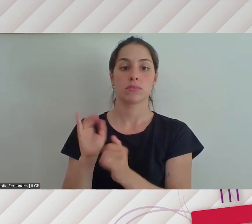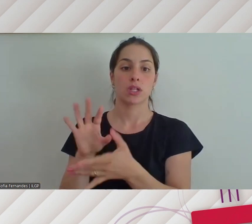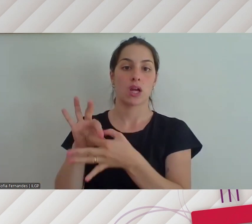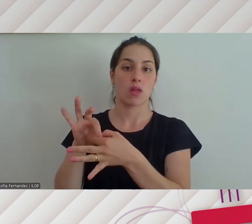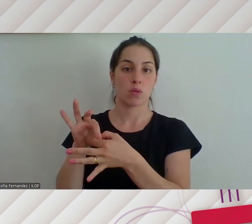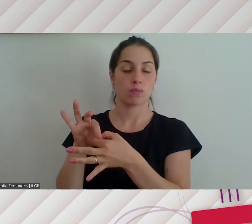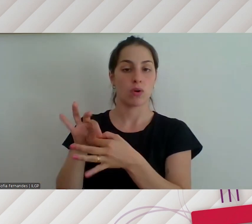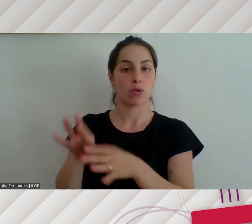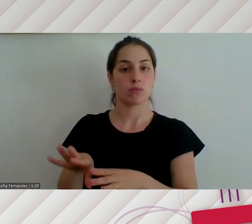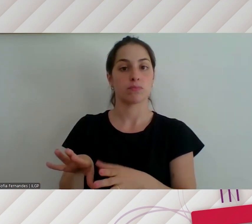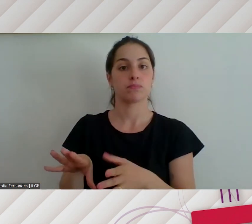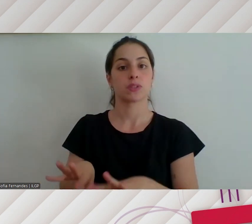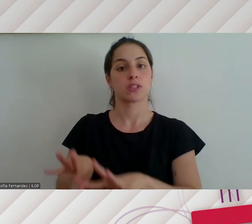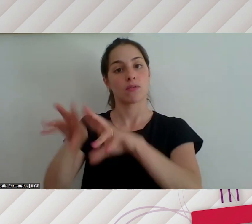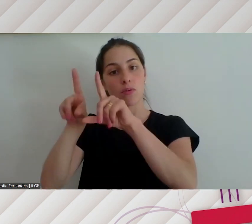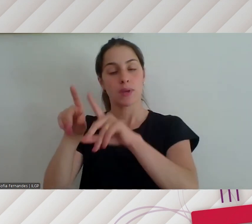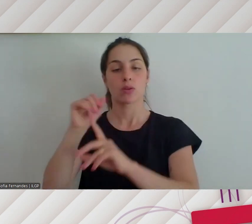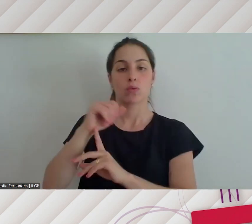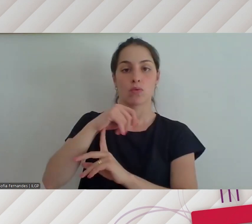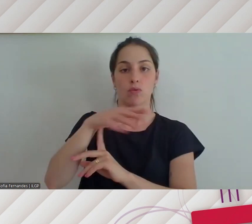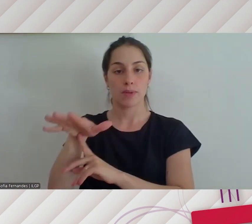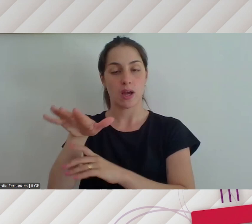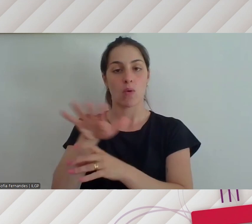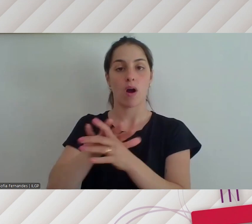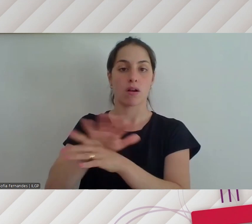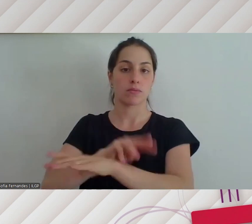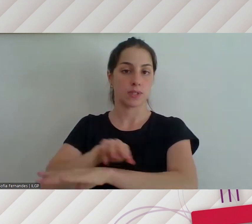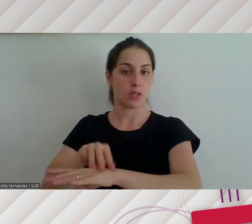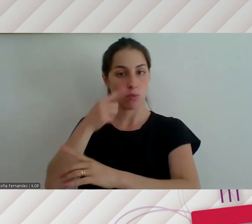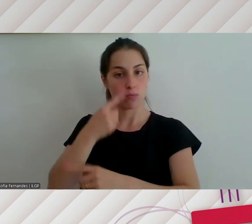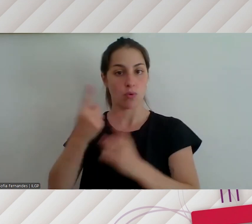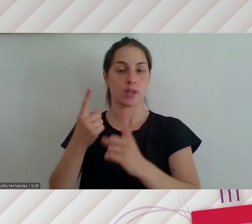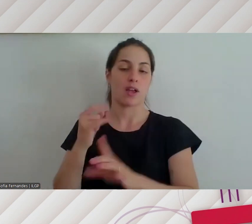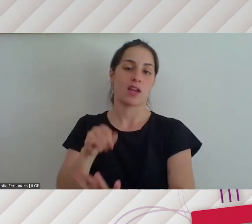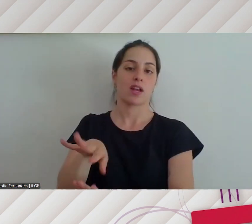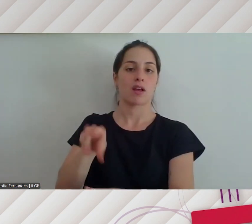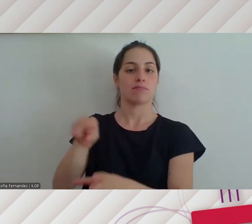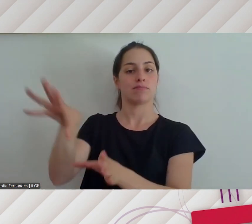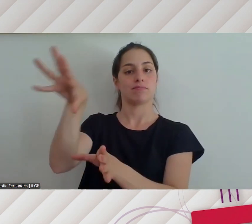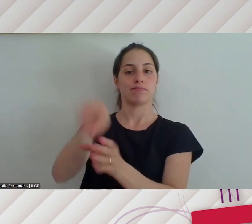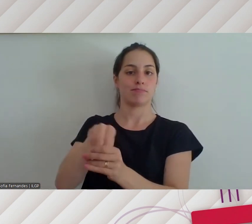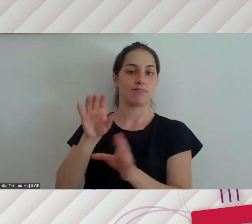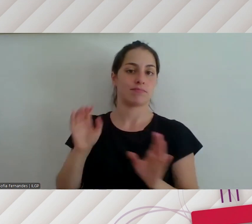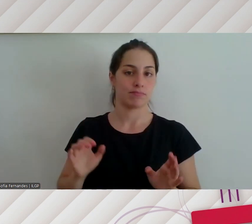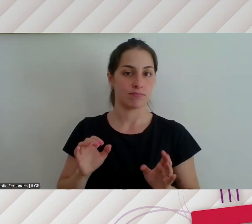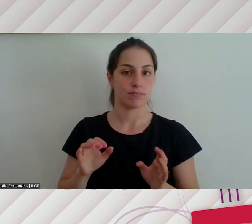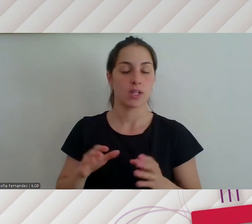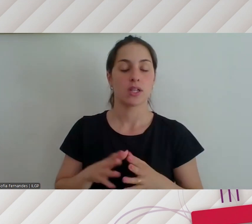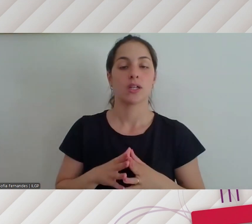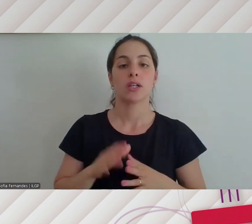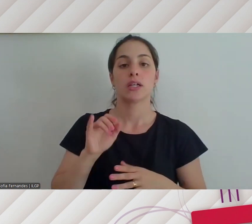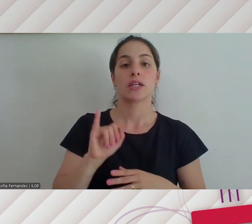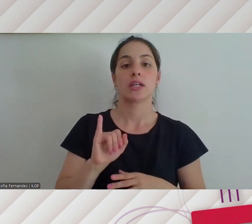relativas ao desenvolvimento e à formação na administração pública. Ganhou uma cátedra INA, há